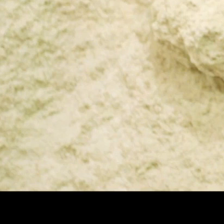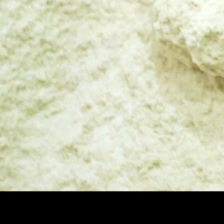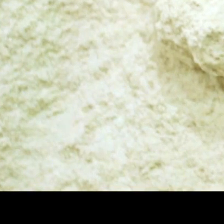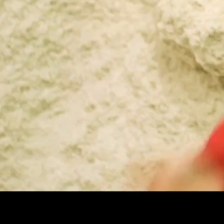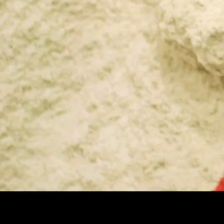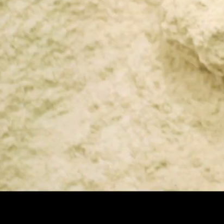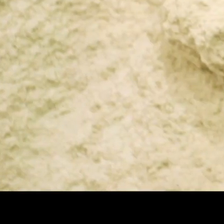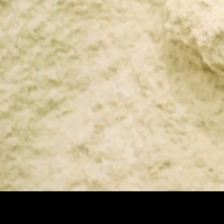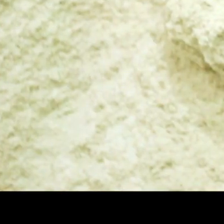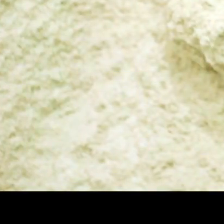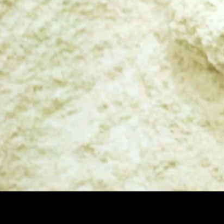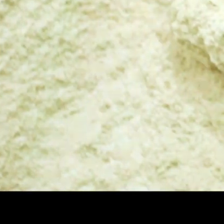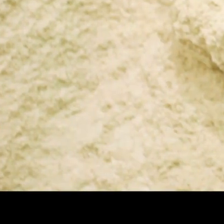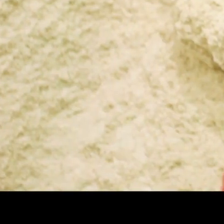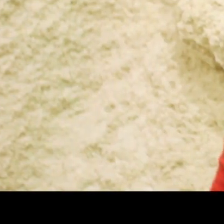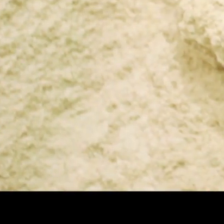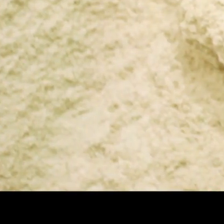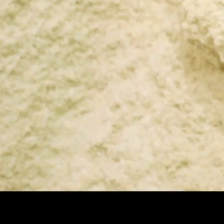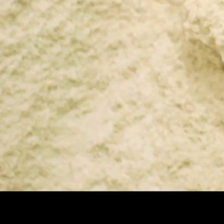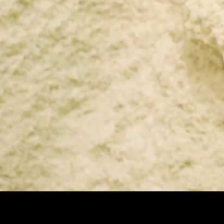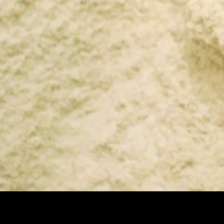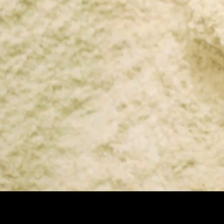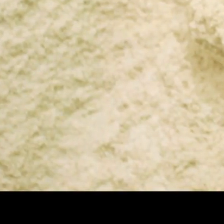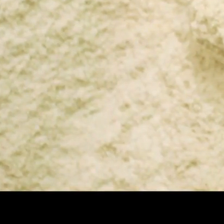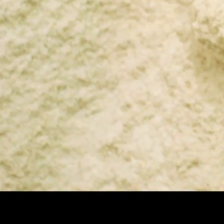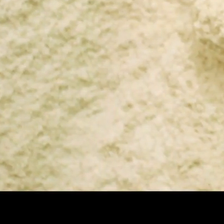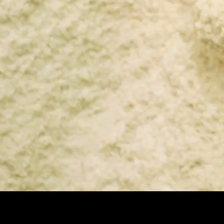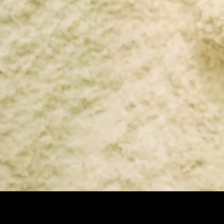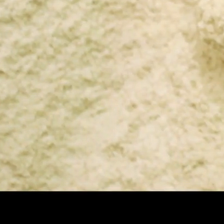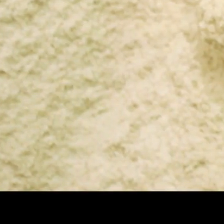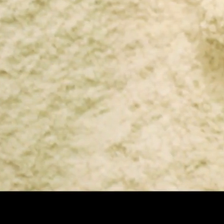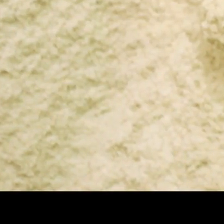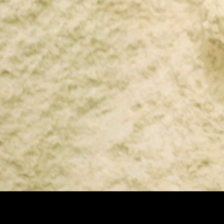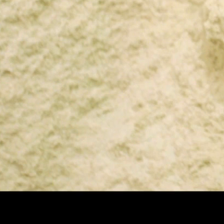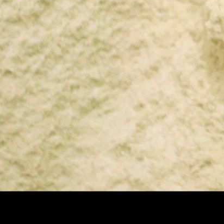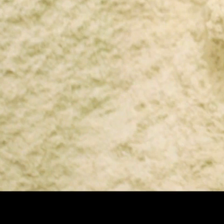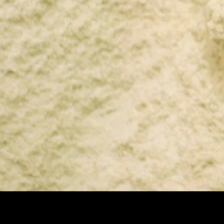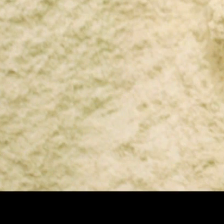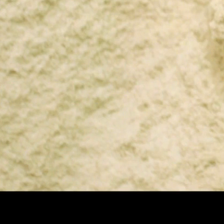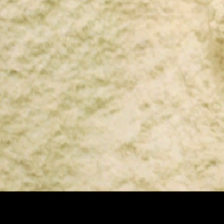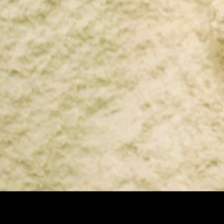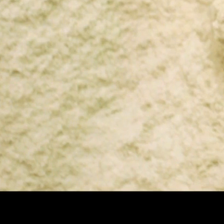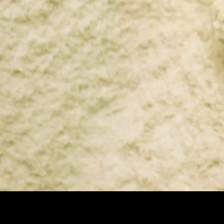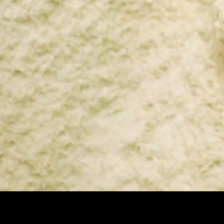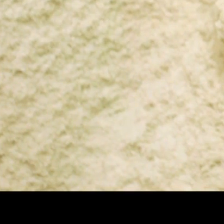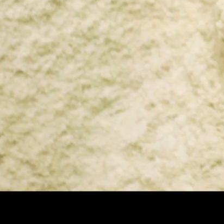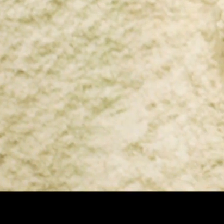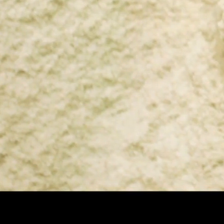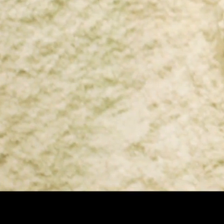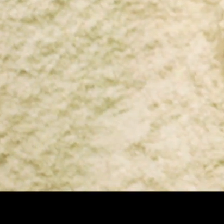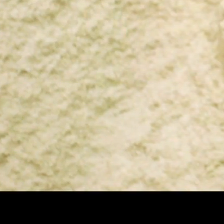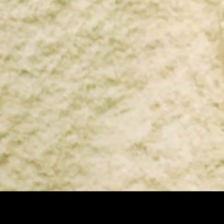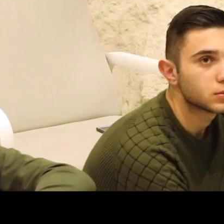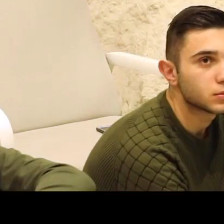Ուզում եմ ասեմ շնորհակալություն Մարիային, ուզում եմ նաև նշել թարգմանչի դերը այս ամեն ինչի մեջ,